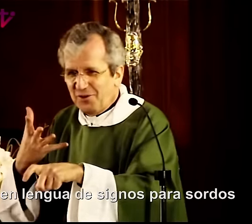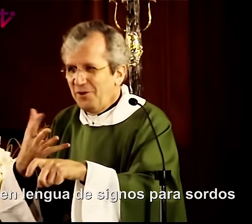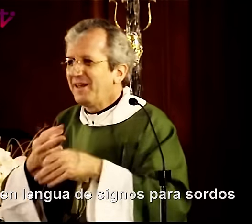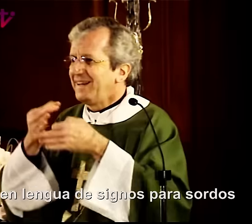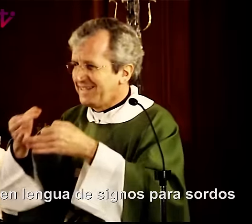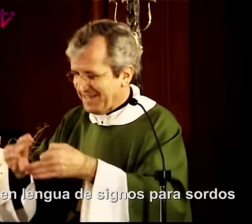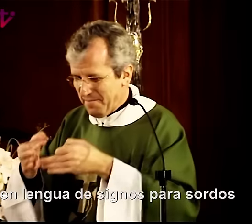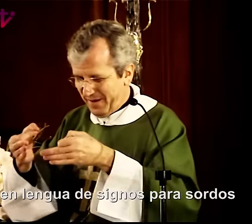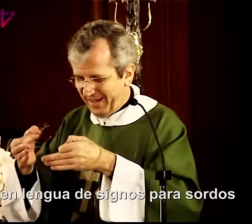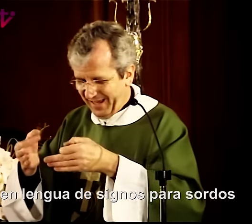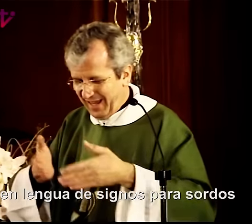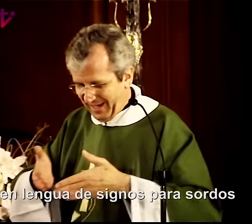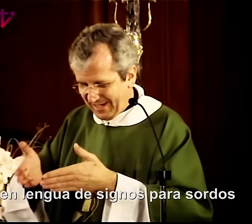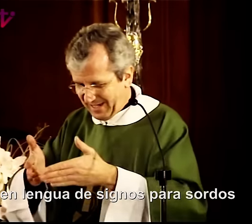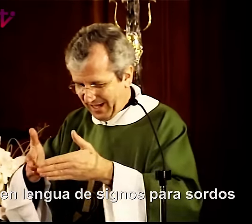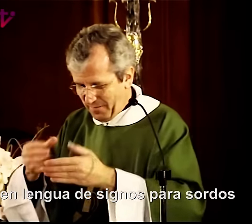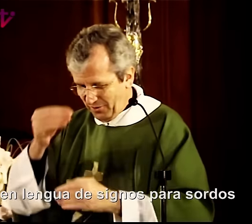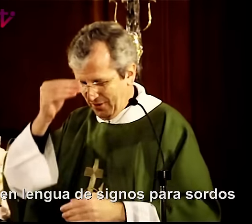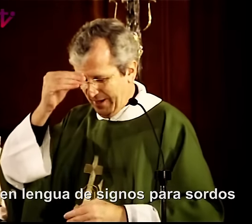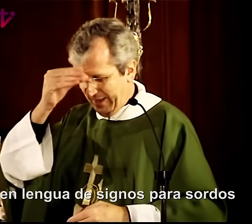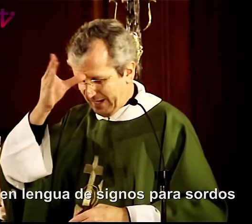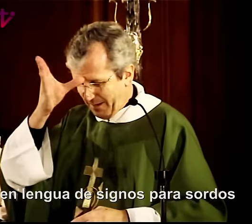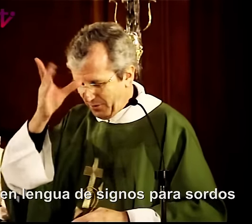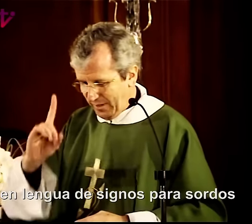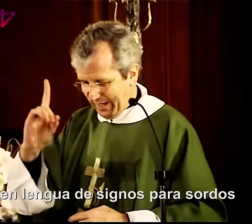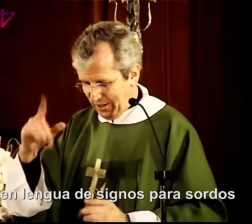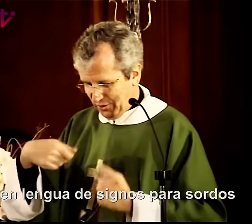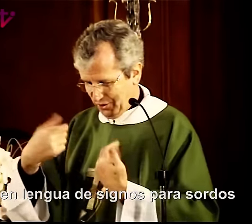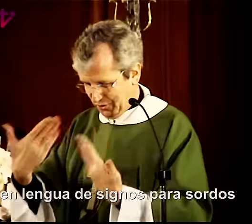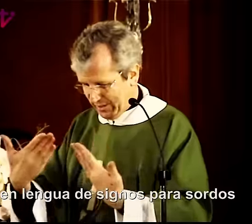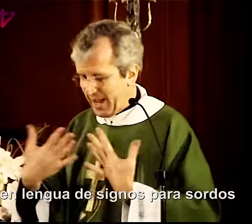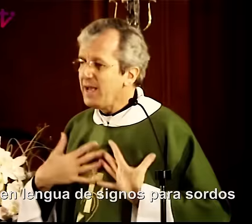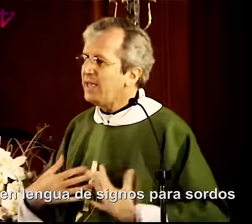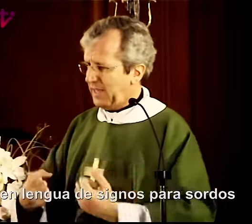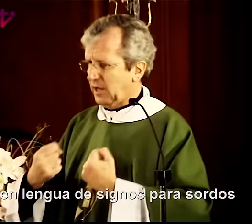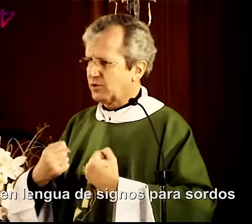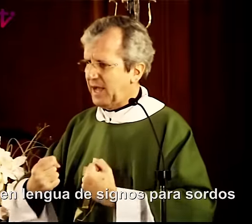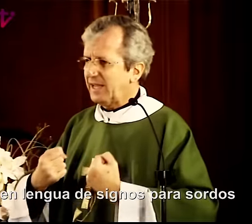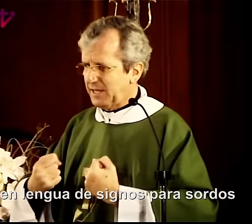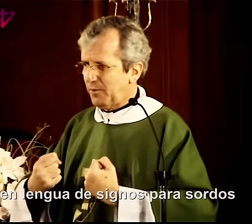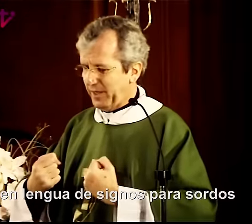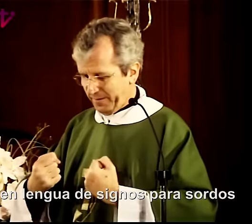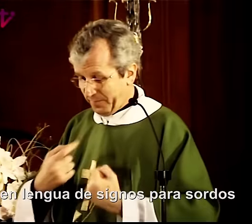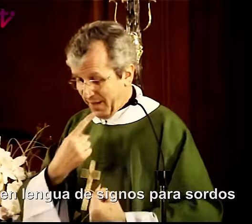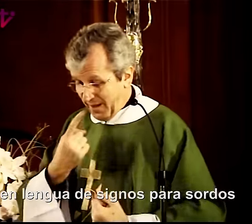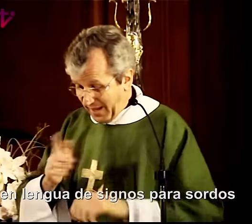bien, siempre. Y ese es el camino de la sabiduría que Dios nos da y que nos da ese poder. Y